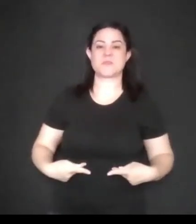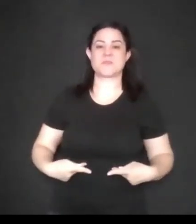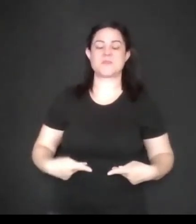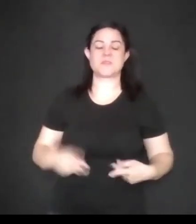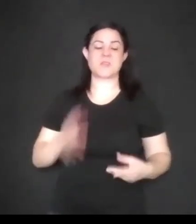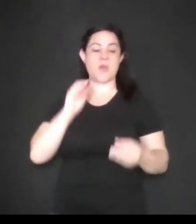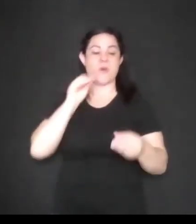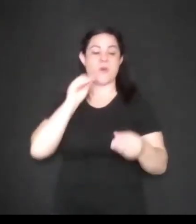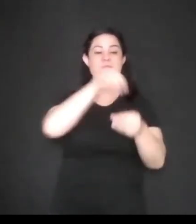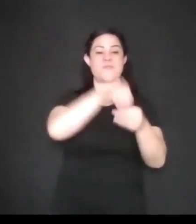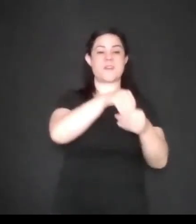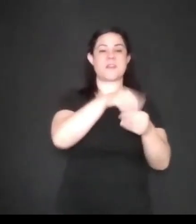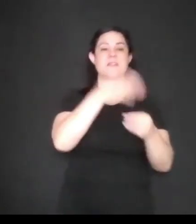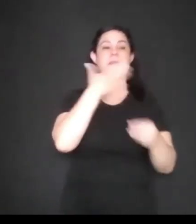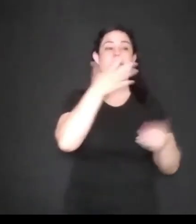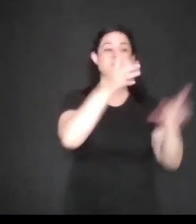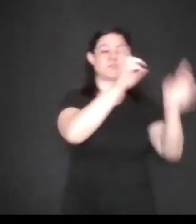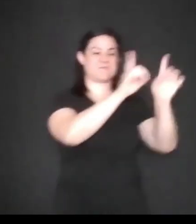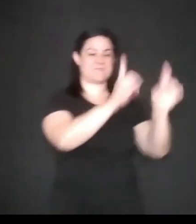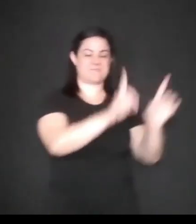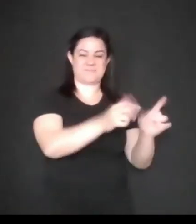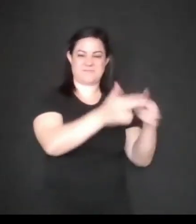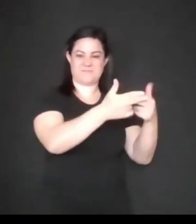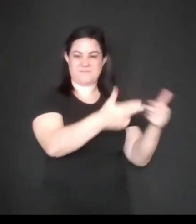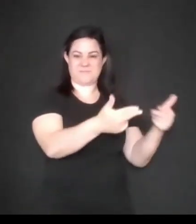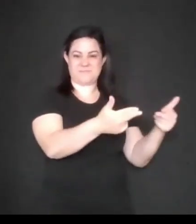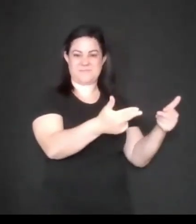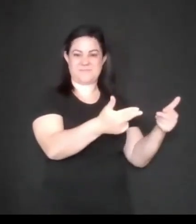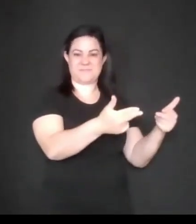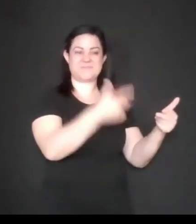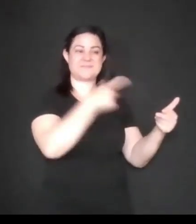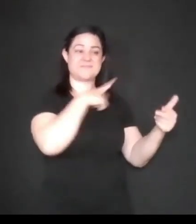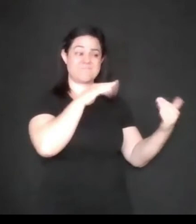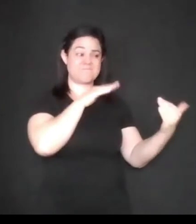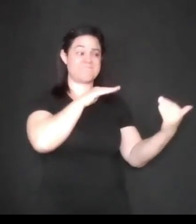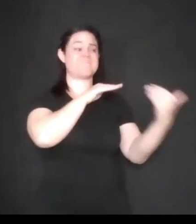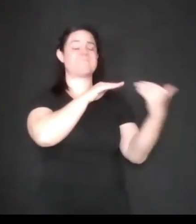sua divindade, ao Criador, que fosse propício a ele.